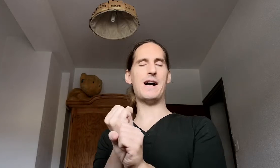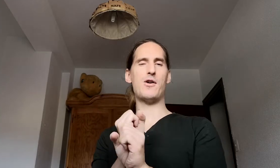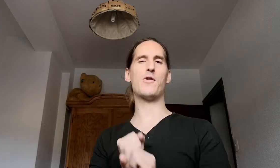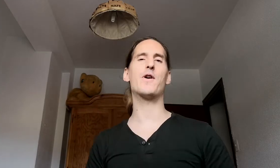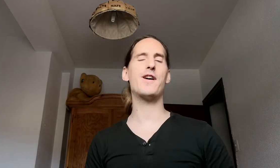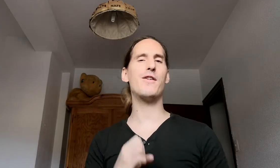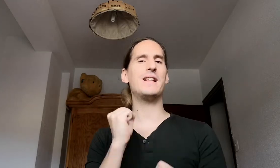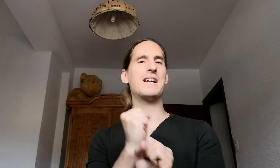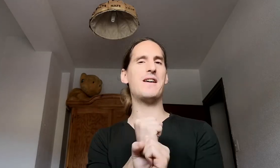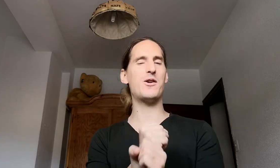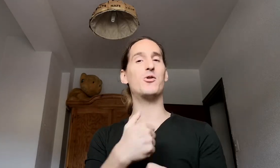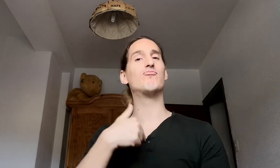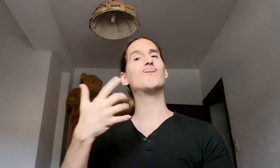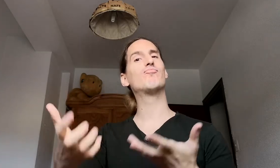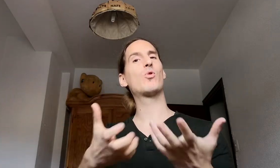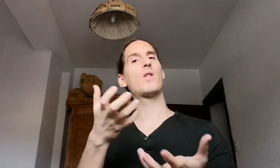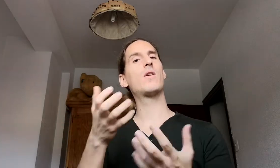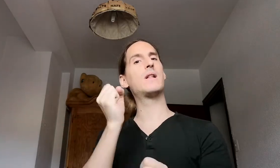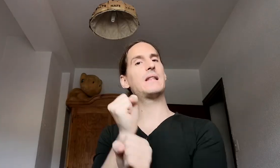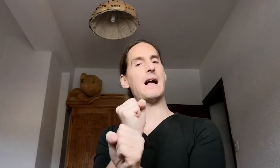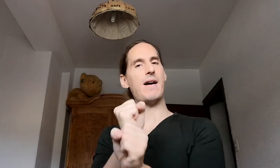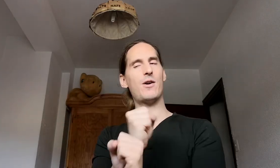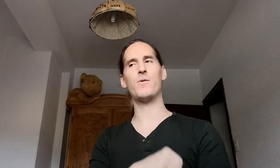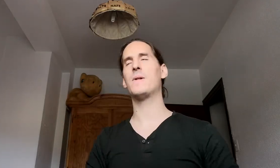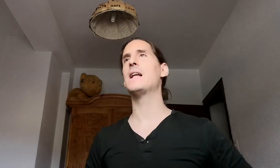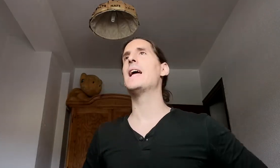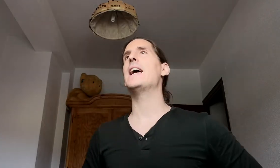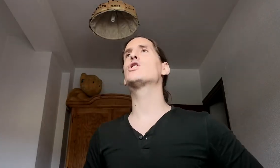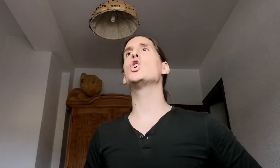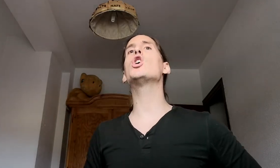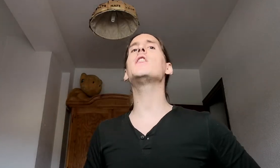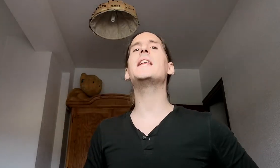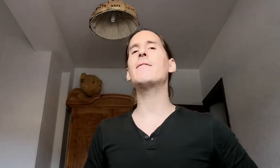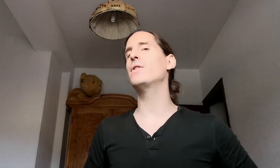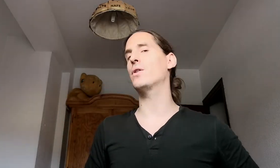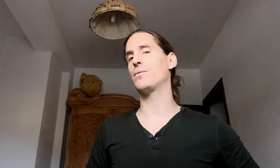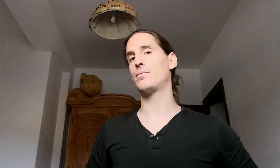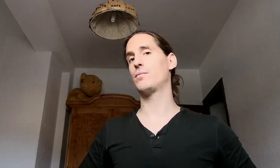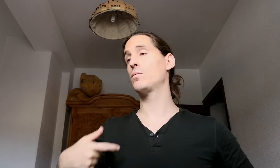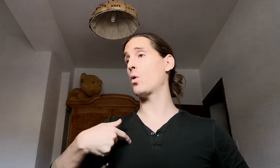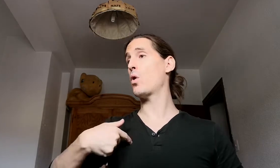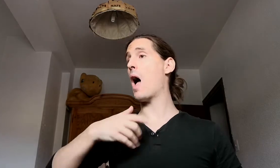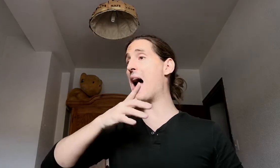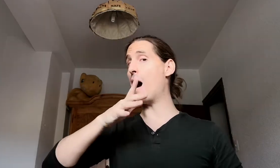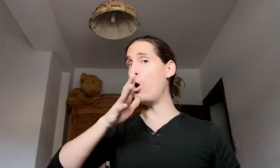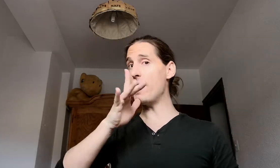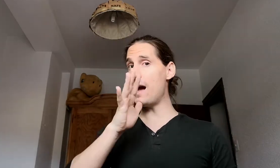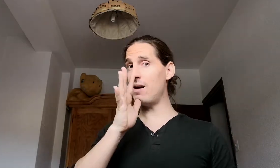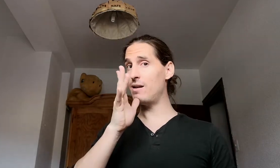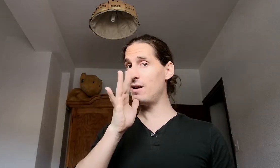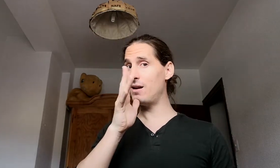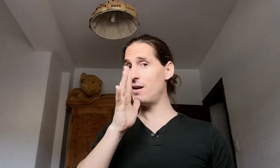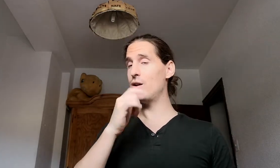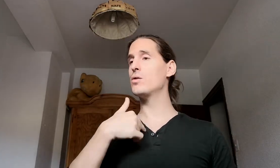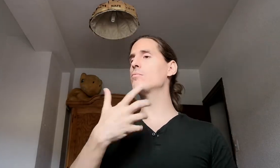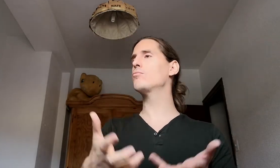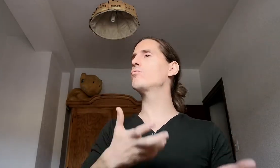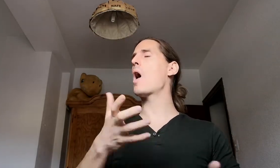Trabajo, acordaos de trabajo. Trabajo. Estoy cocinando. Ahora.